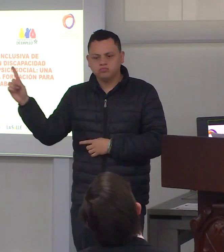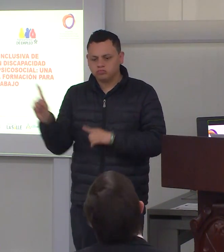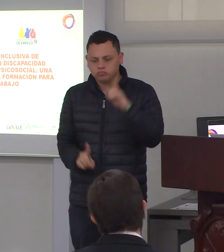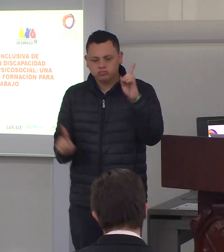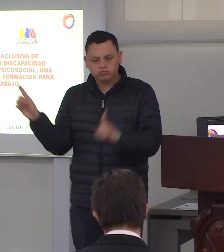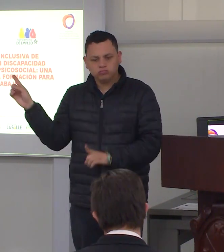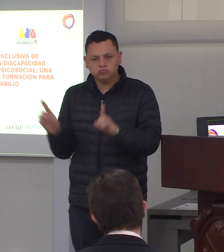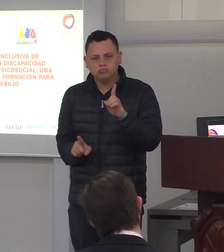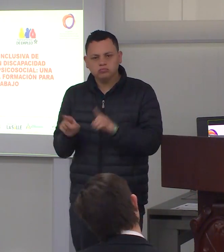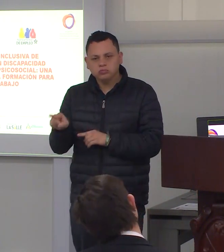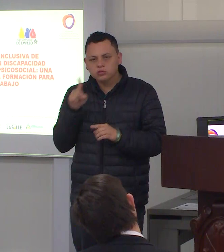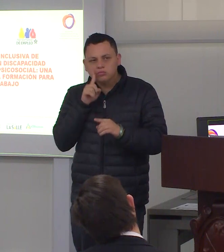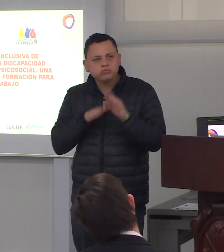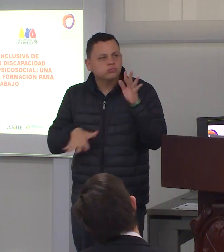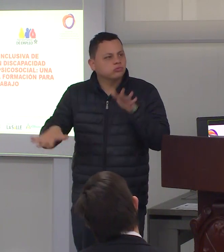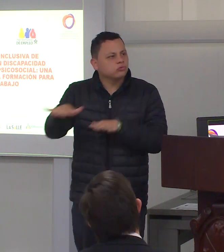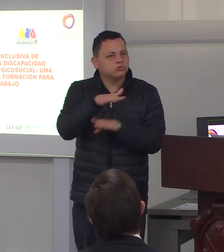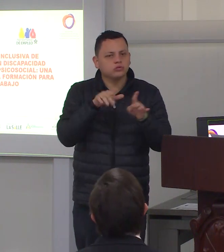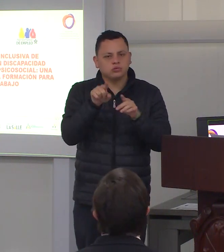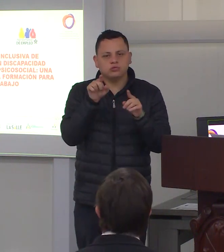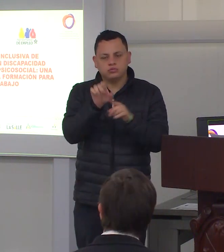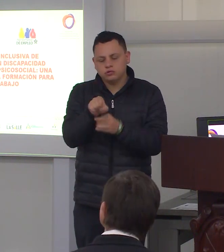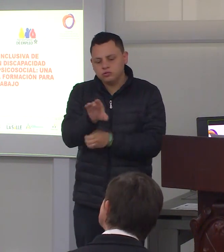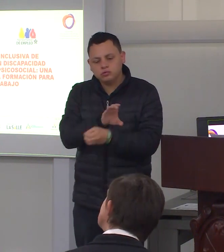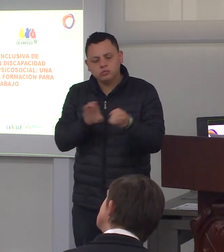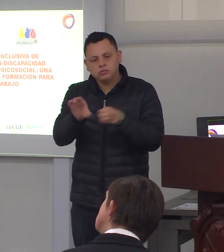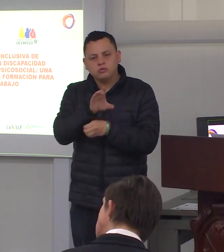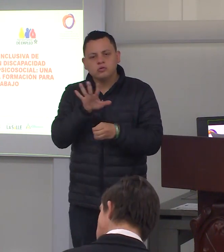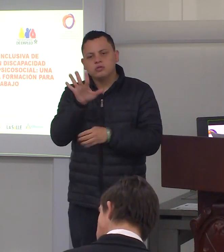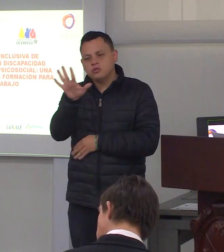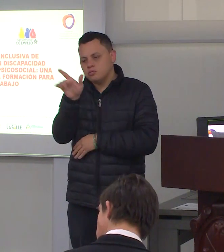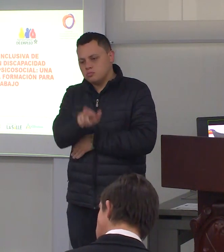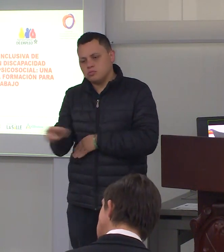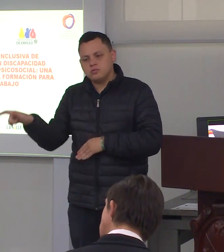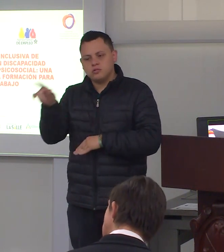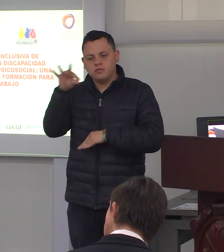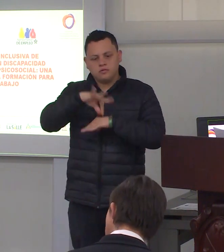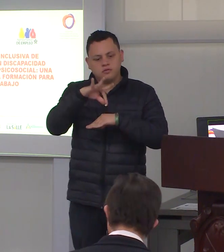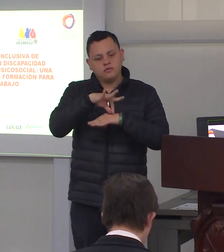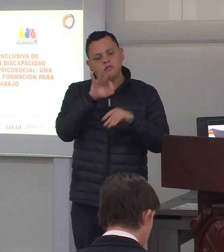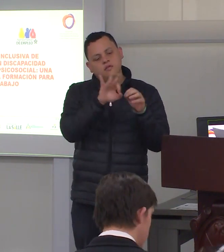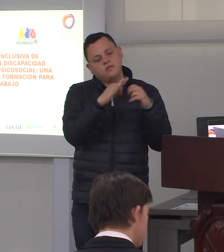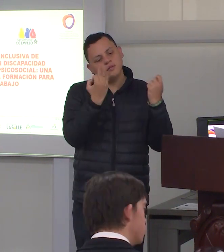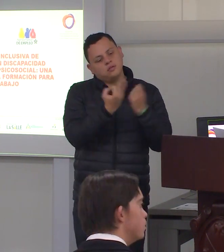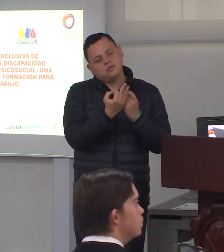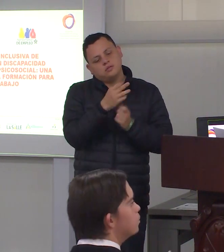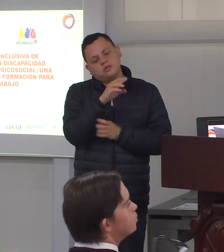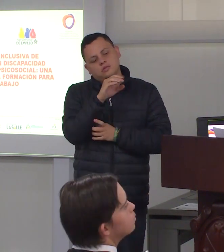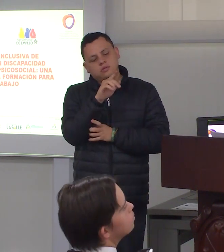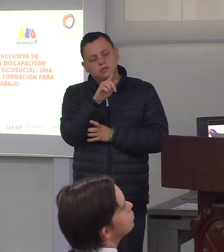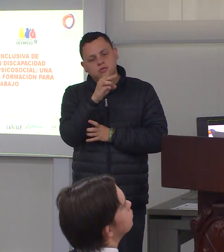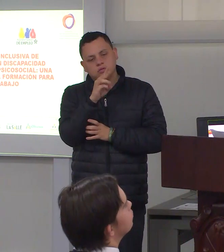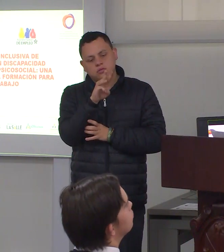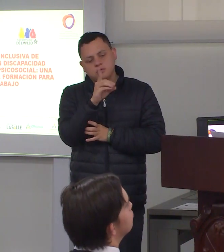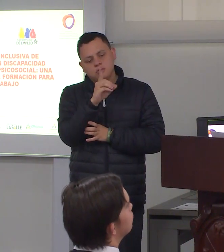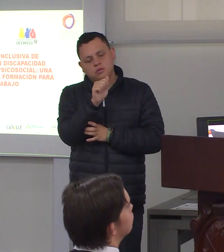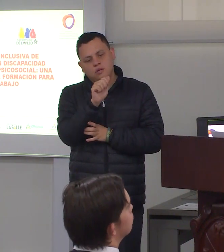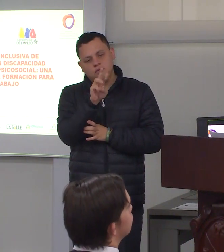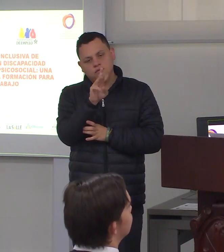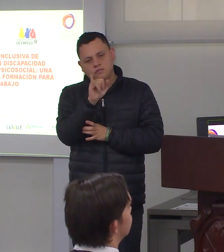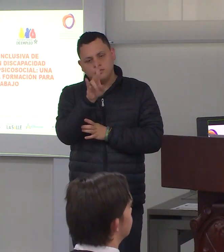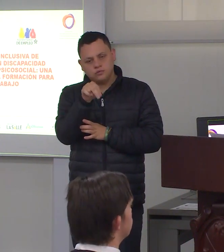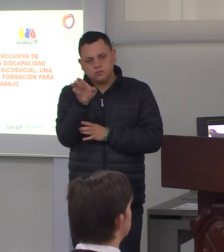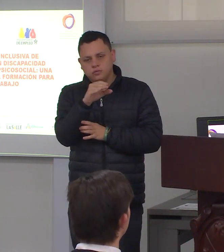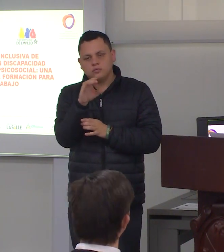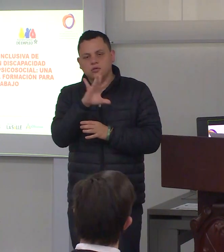los exploradores de ciudad. Cinco personas de una fundación llamada Familia Down de Cali, con sus tutores Marta